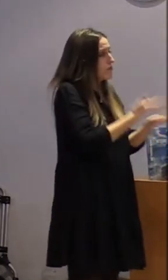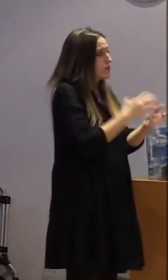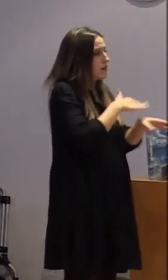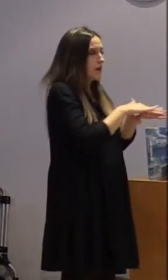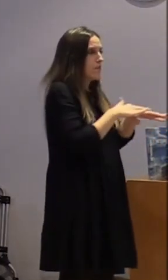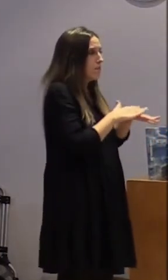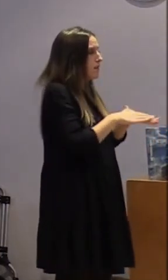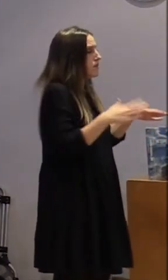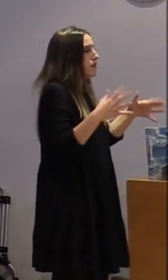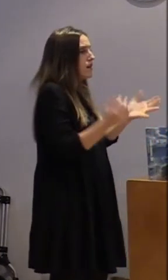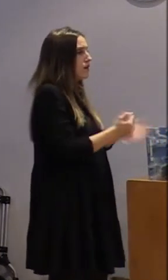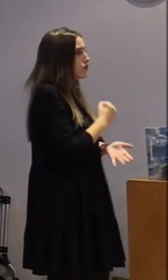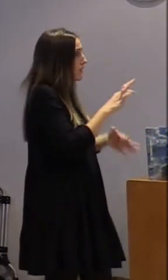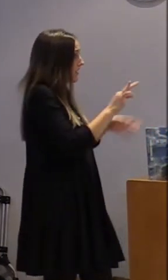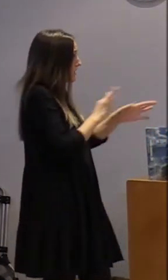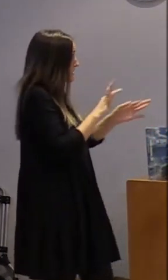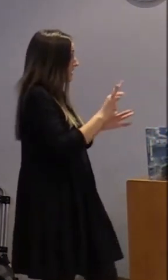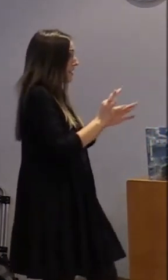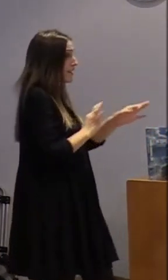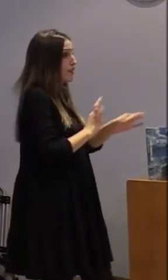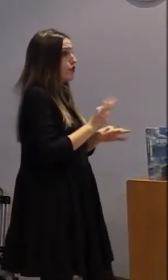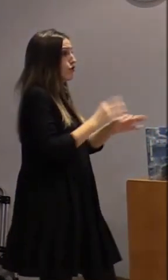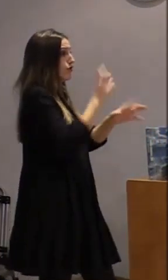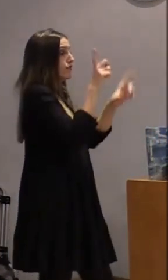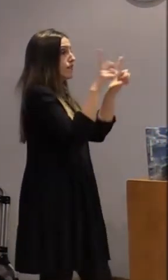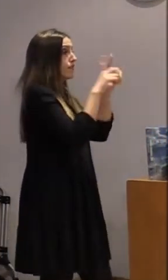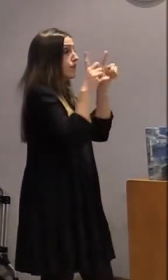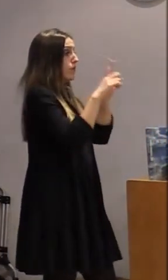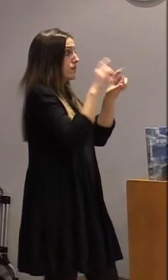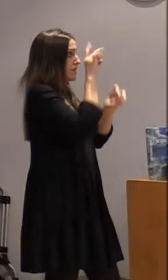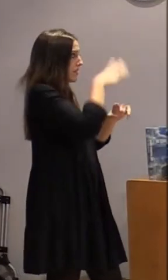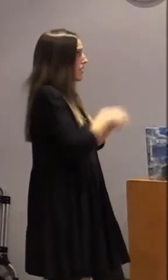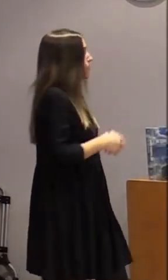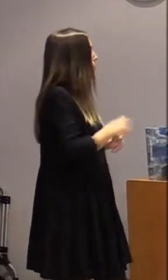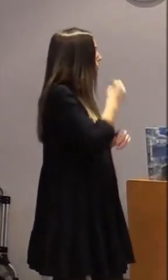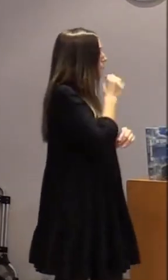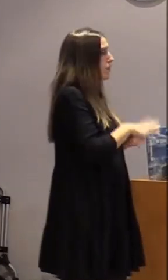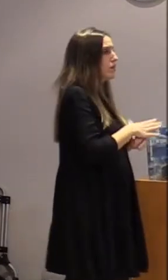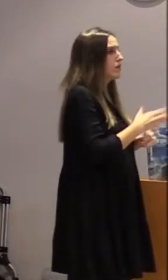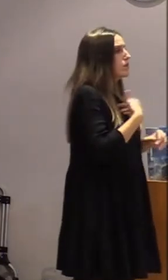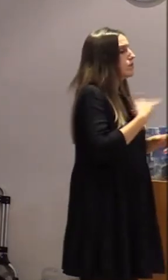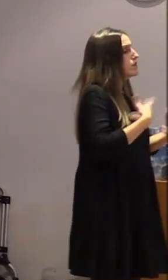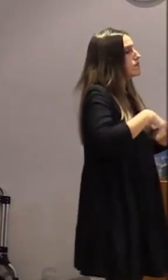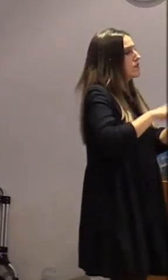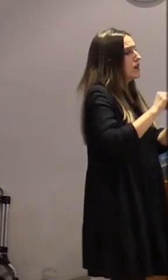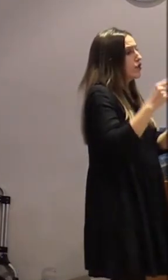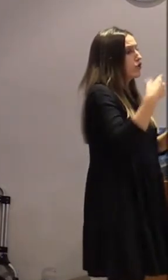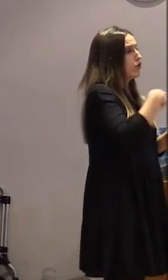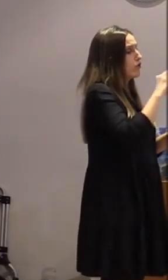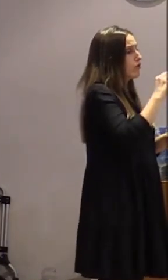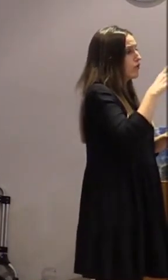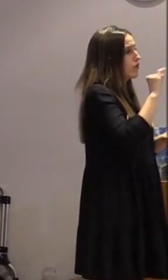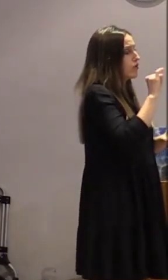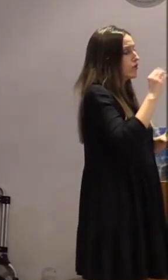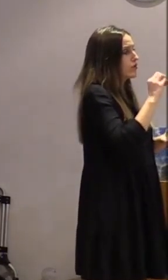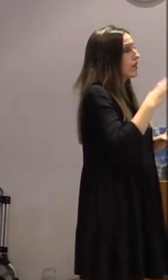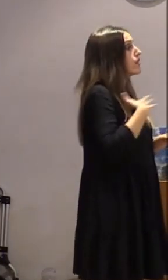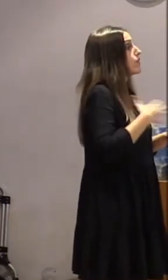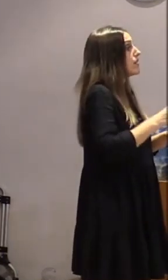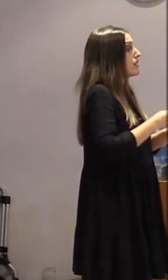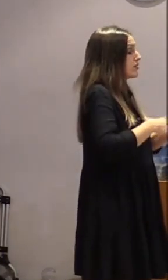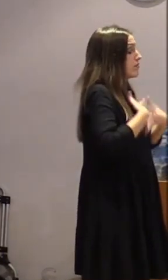toda esa selección de obras tan impresionante. Bueno, pues termino con Goya y con una sorpresa